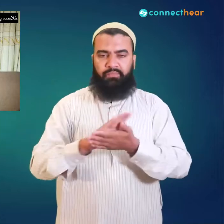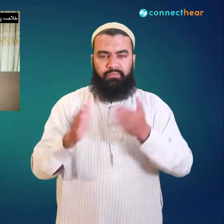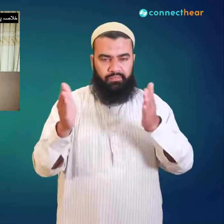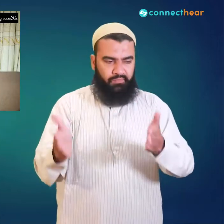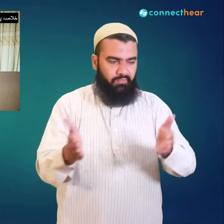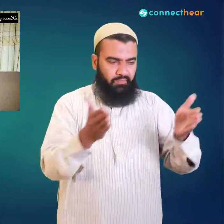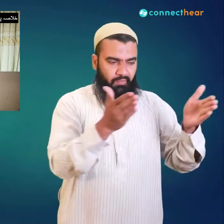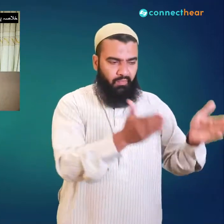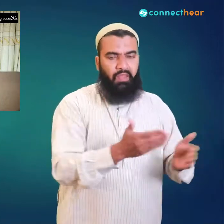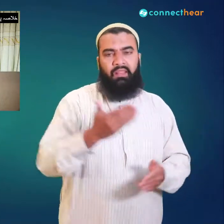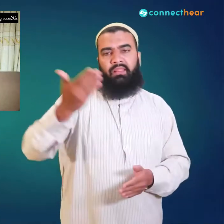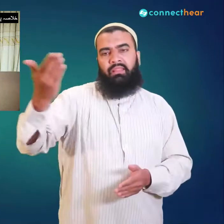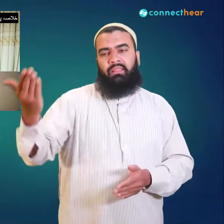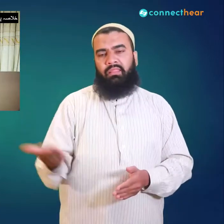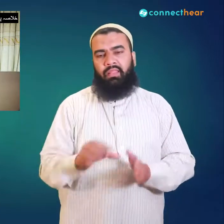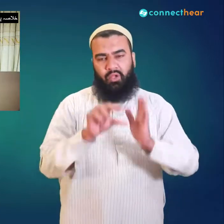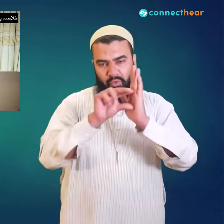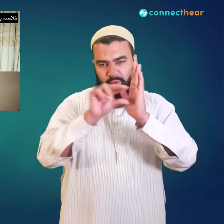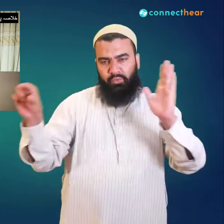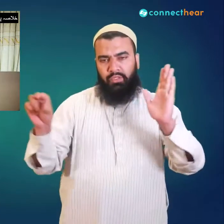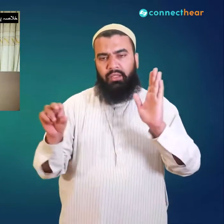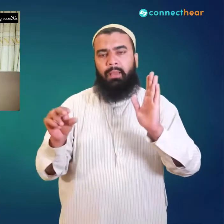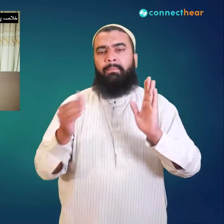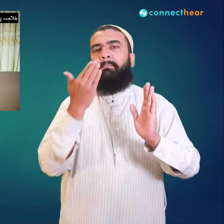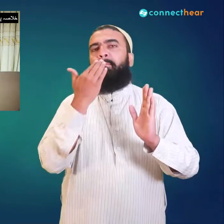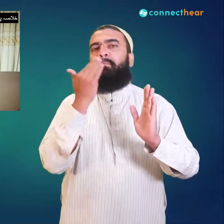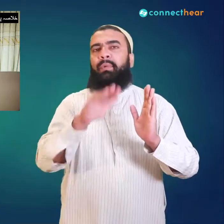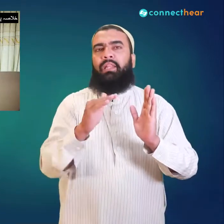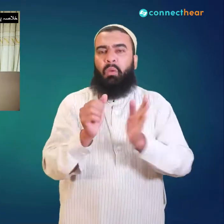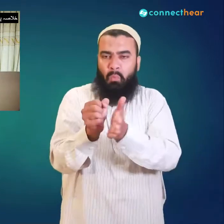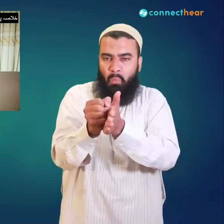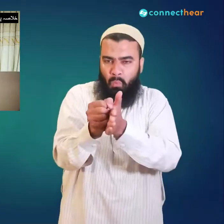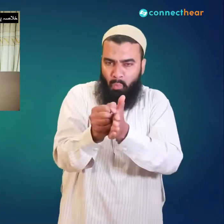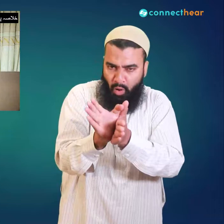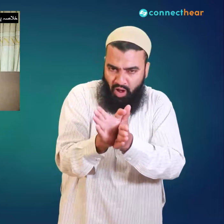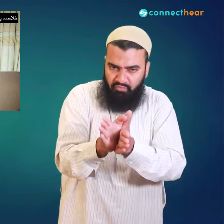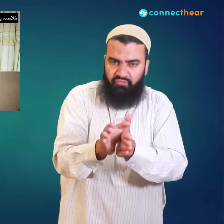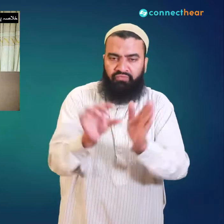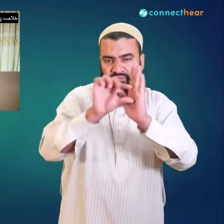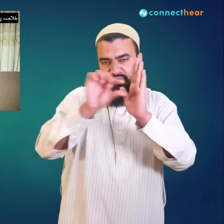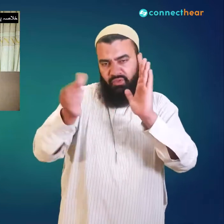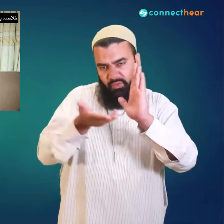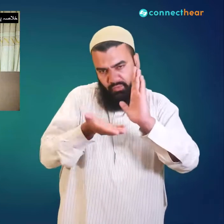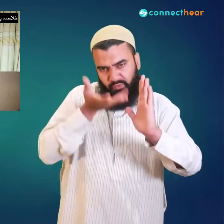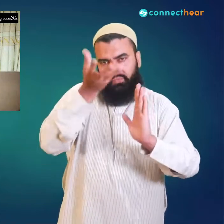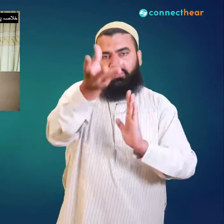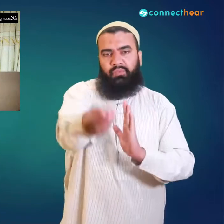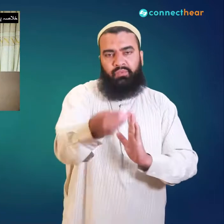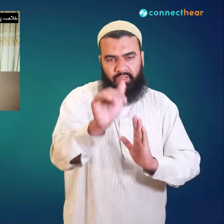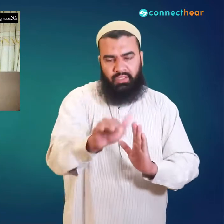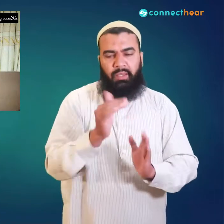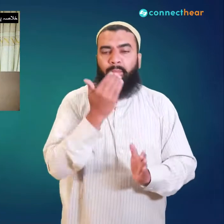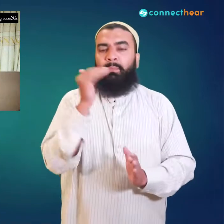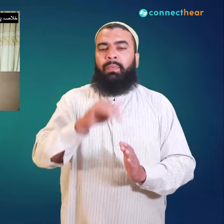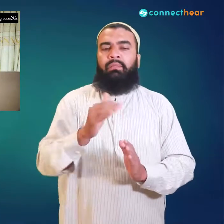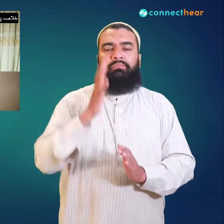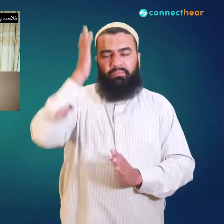نام برات بھی ہے کیونکہ اس میں کفار سے برات یعنی بیزاری کا اظہار ہوا